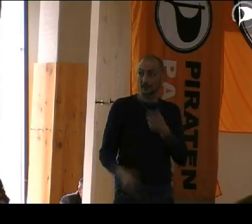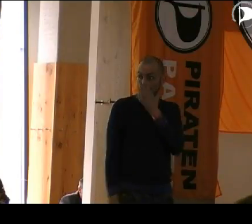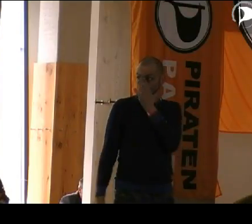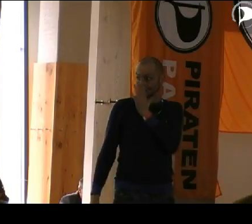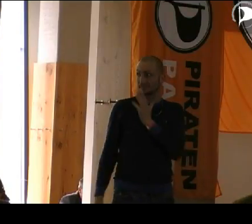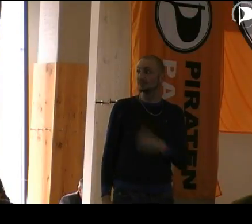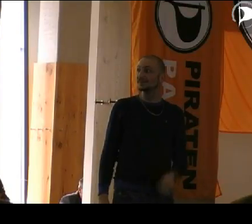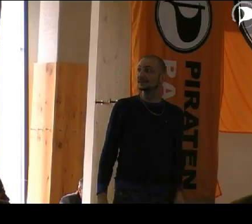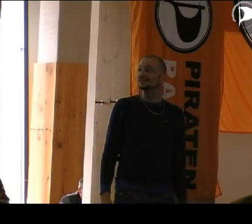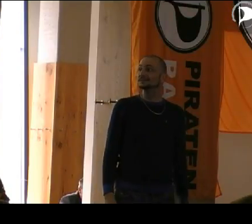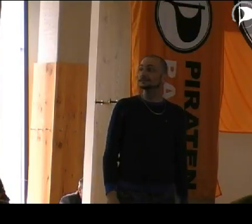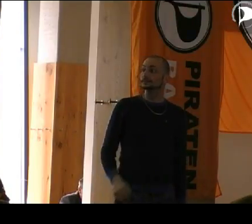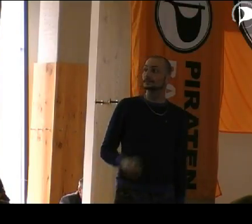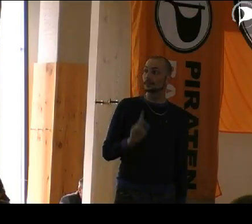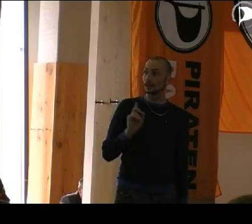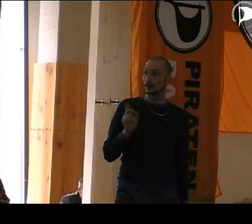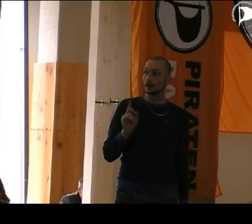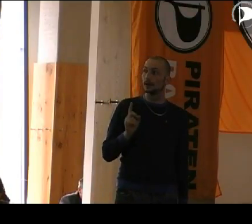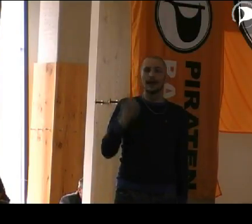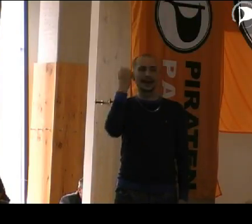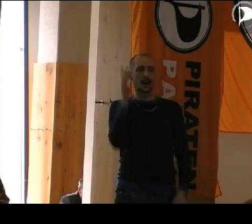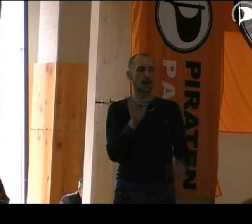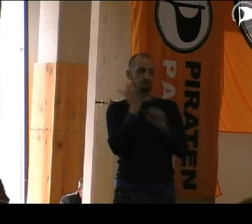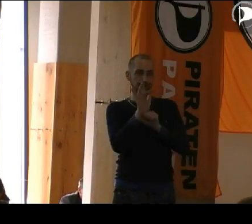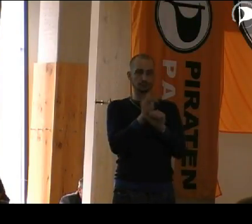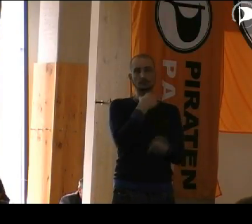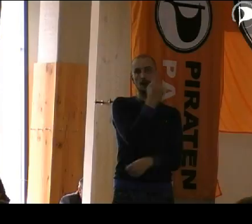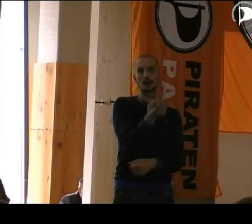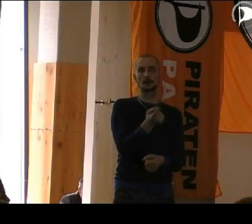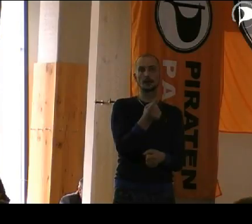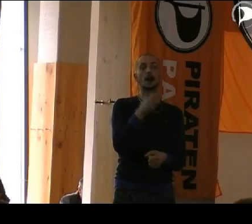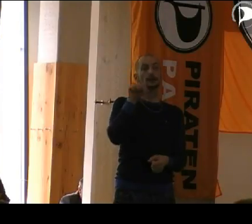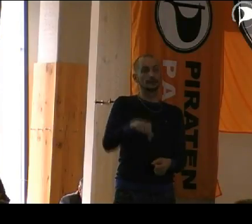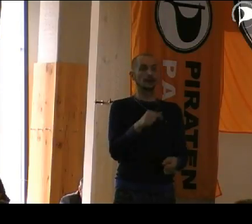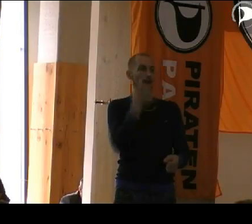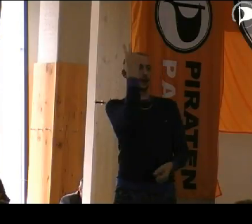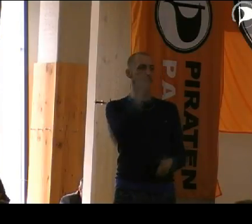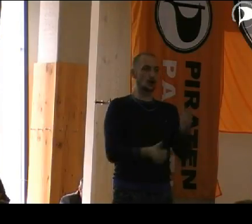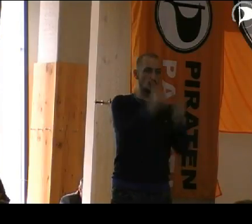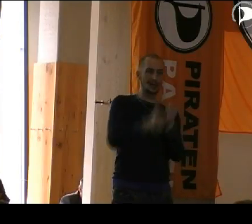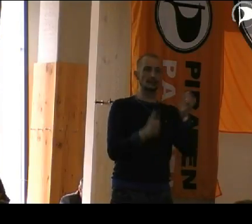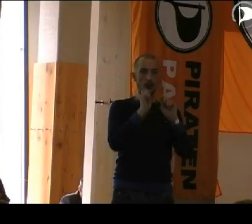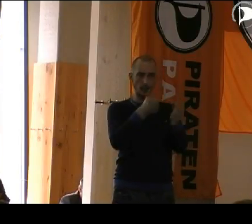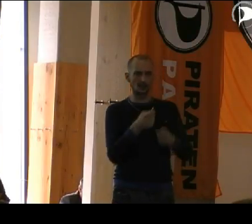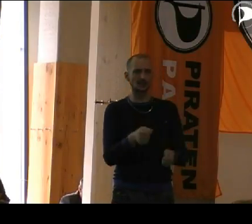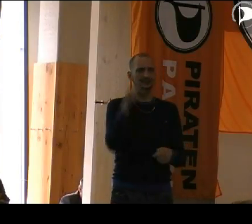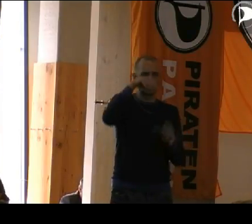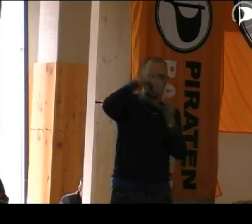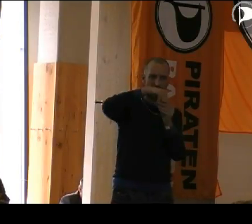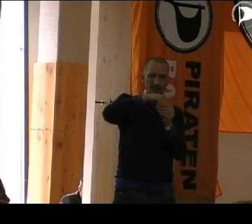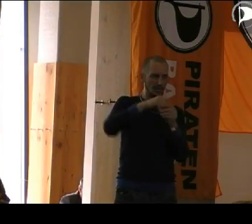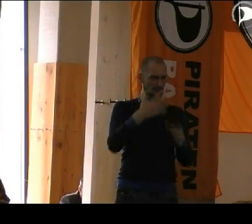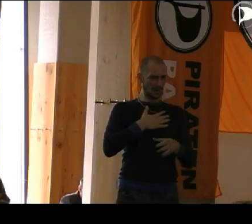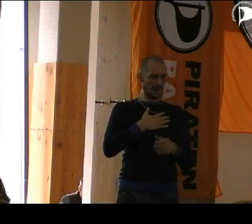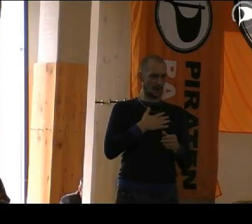die hauptrede weiter also ich möchte mal 1 fr widersprechen ist für mich ganz verhandlungen hinter antrag es geht hier ausschließlich in meinem